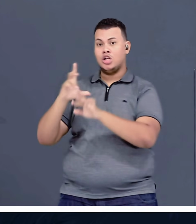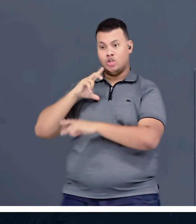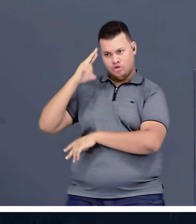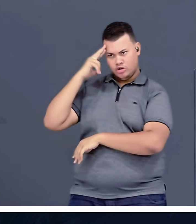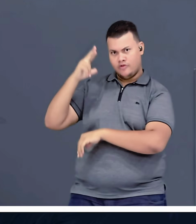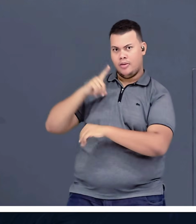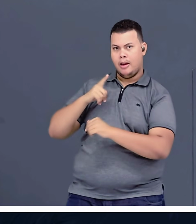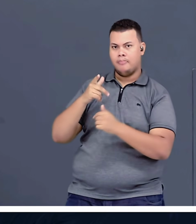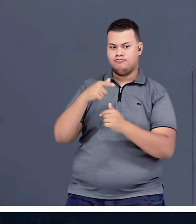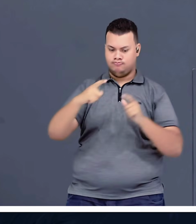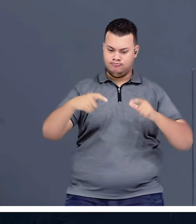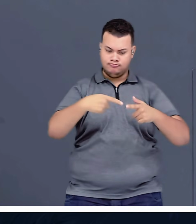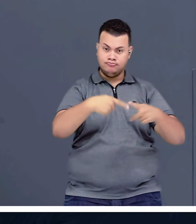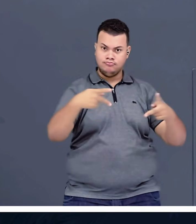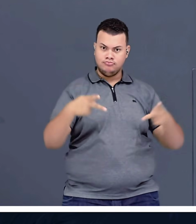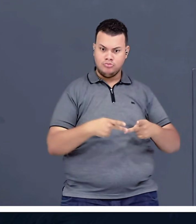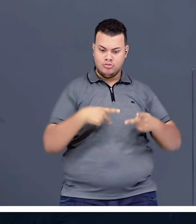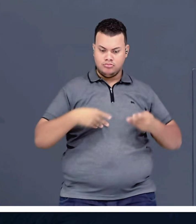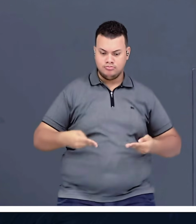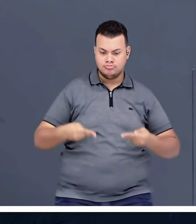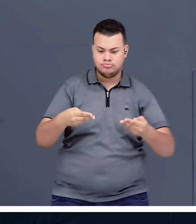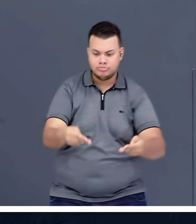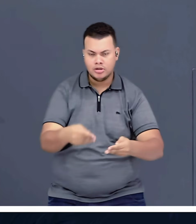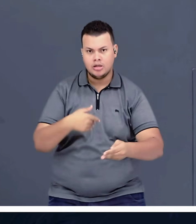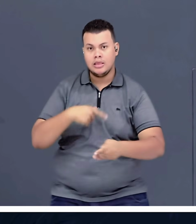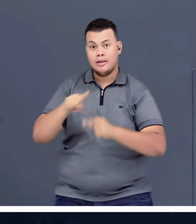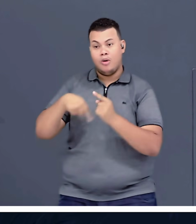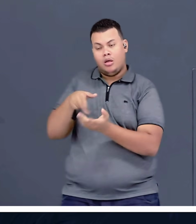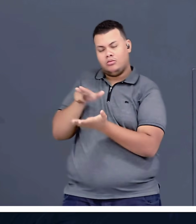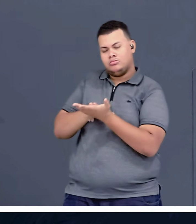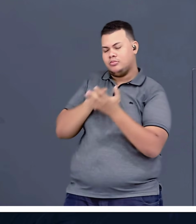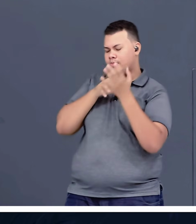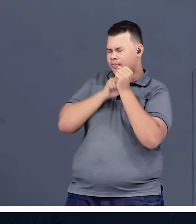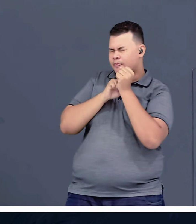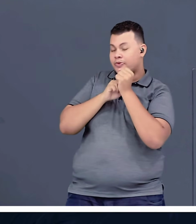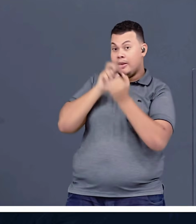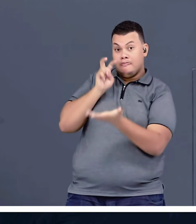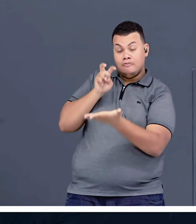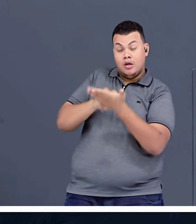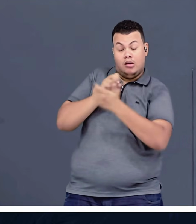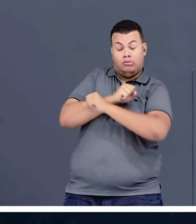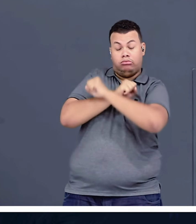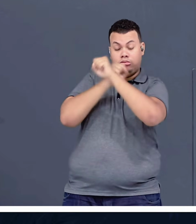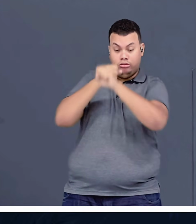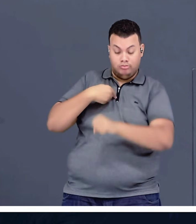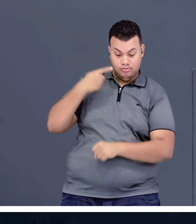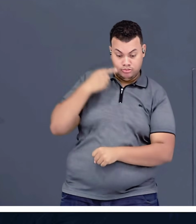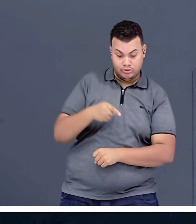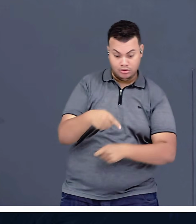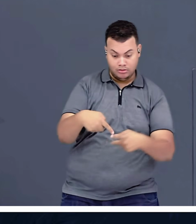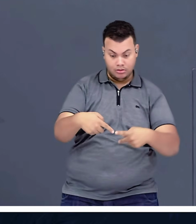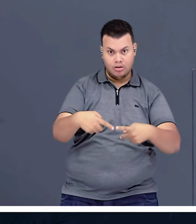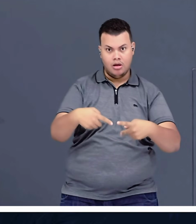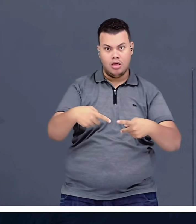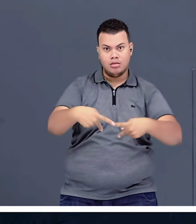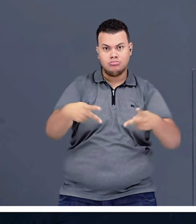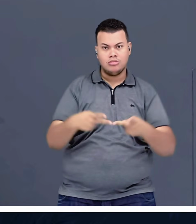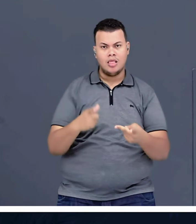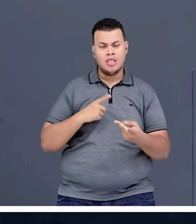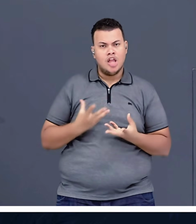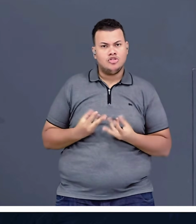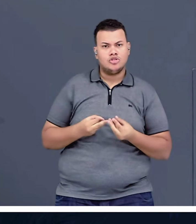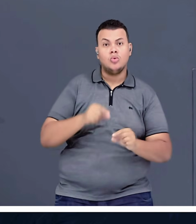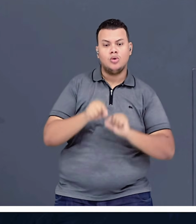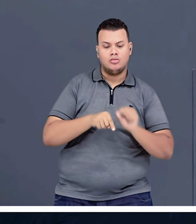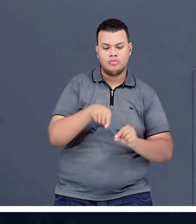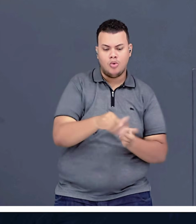uma vasilha lá fora da tenda e ia dormir. De manhã, quando o povo acordava, a vasilha estava cheia daquela massa branca, o povo então